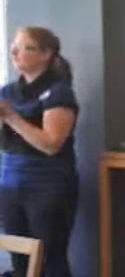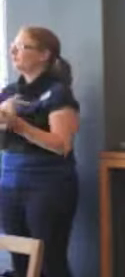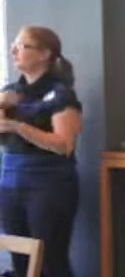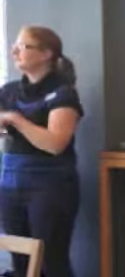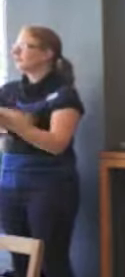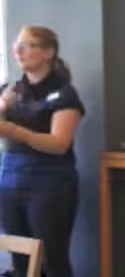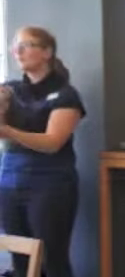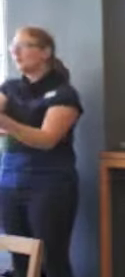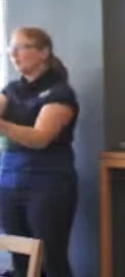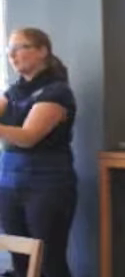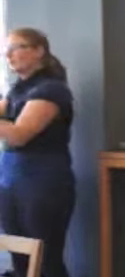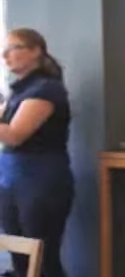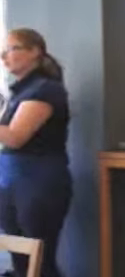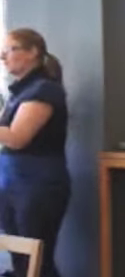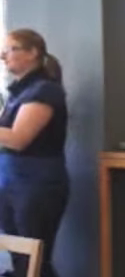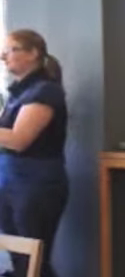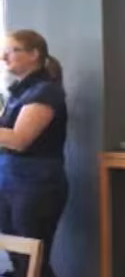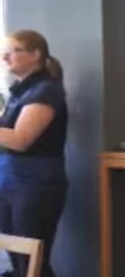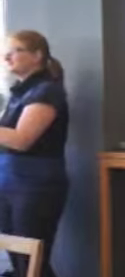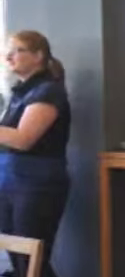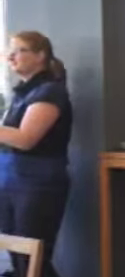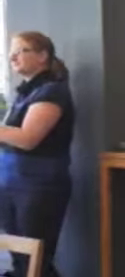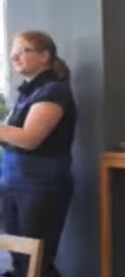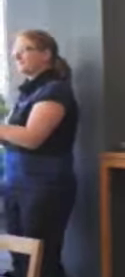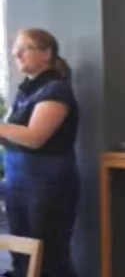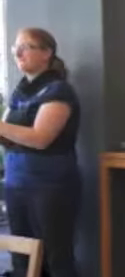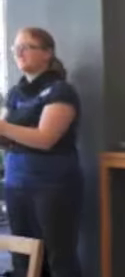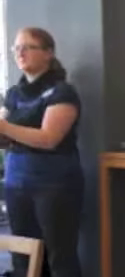olika sätt. Och det här är